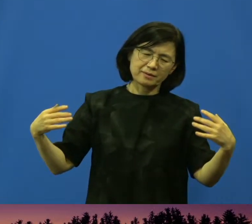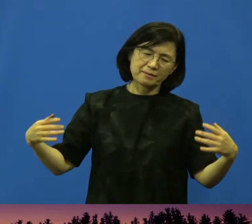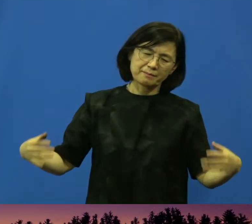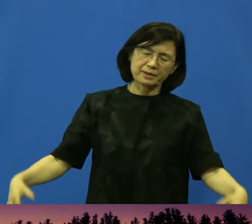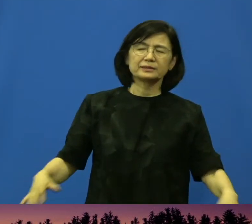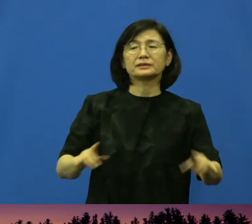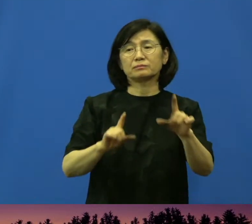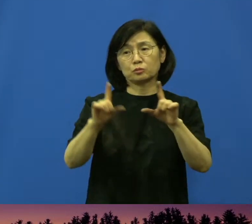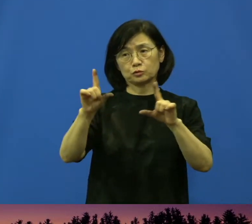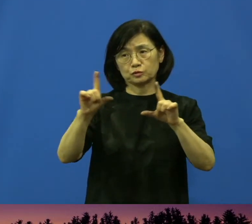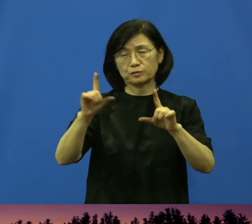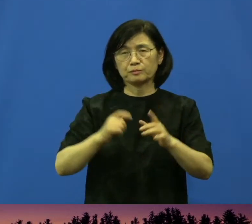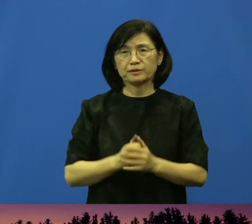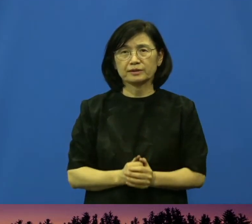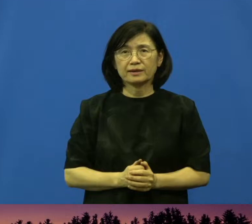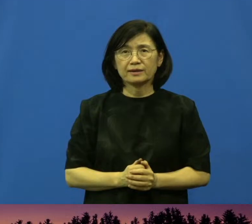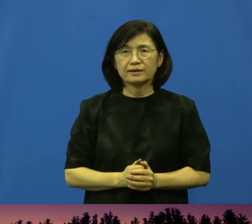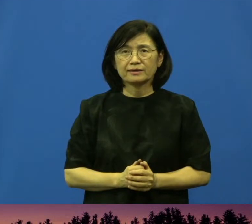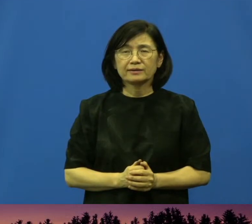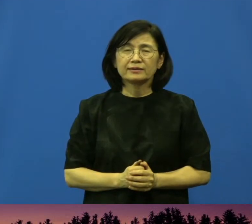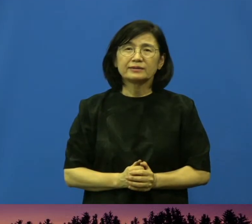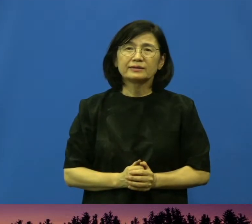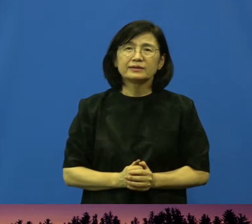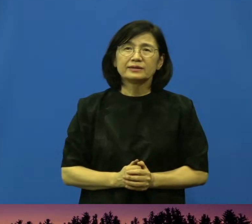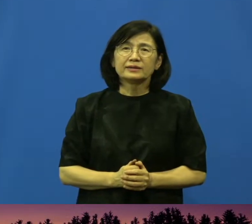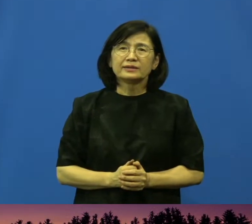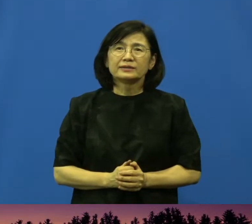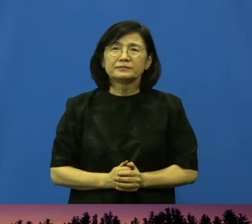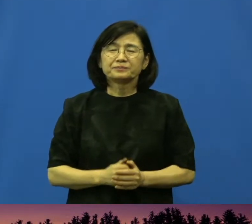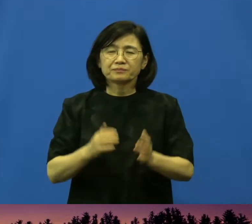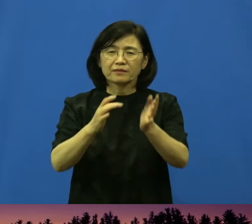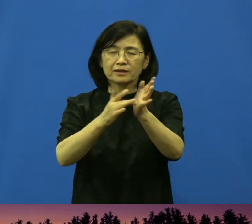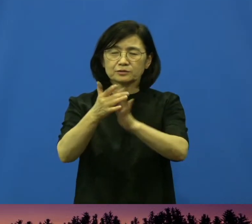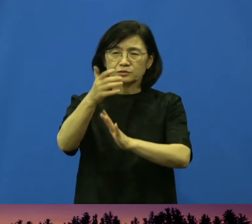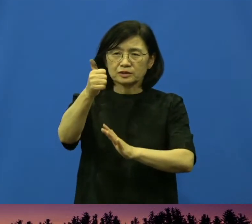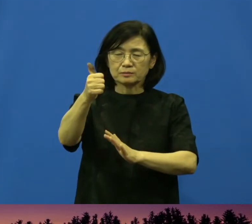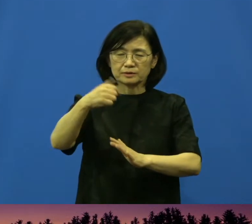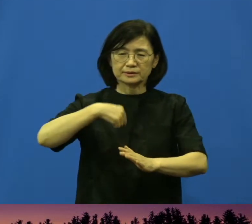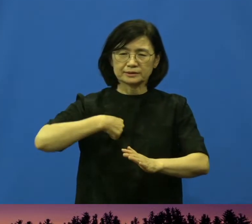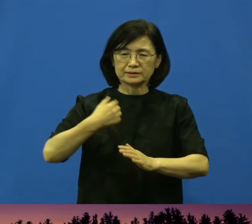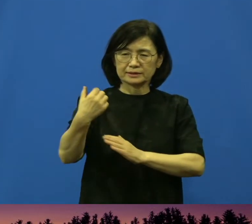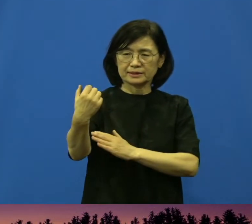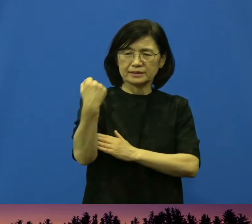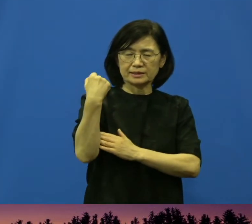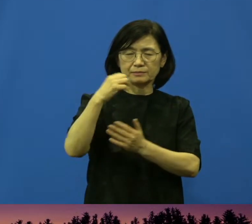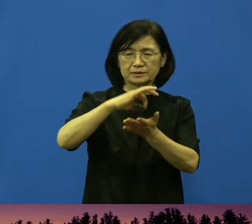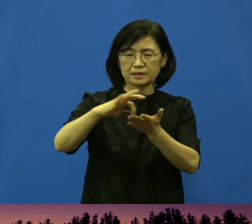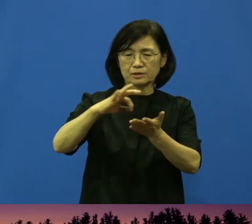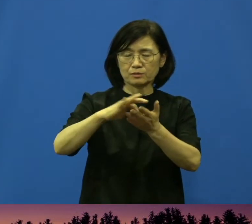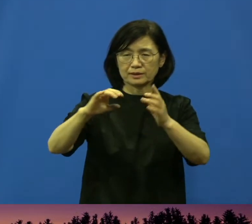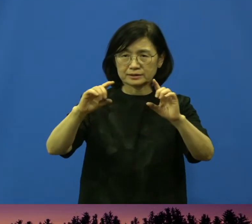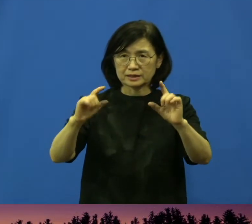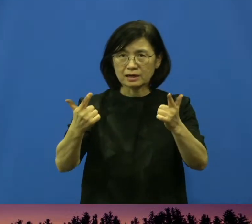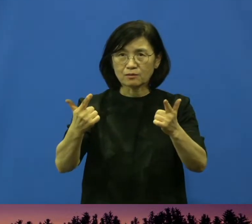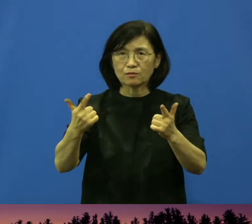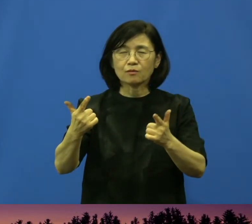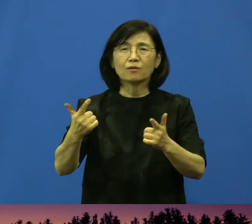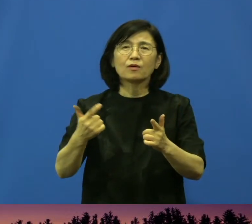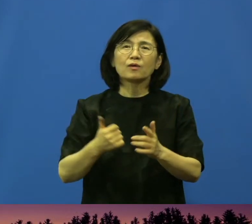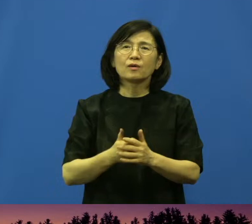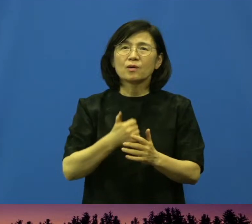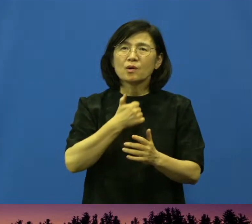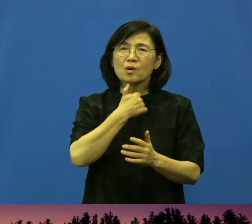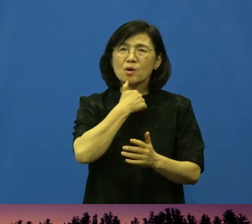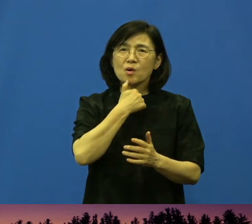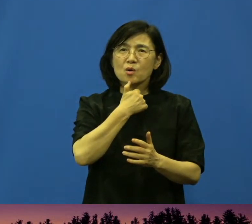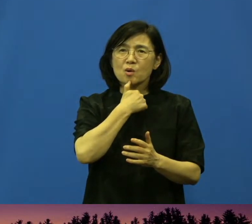여러분, 힘을 전혀 쓰지 않으시고 그 로마의, 그리고 유대 지도자들의,